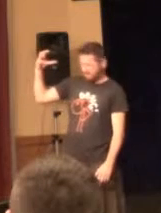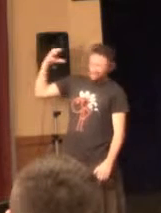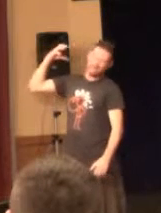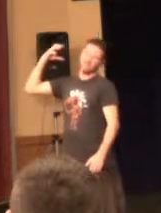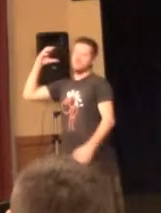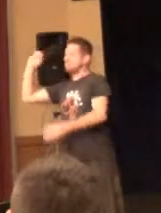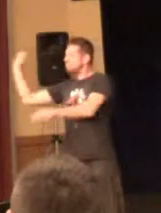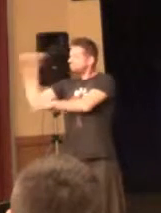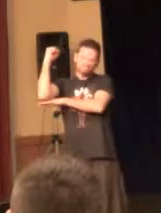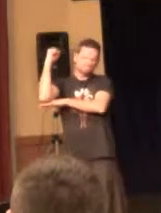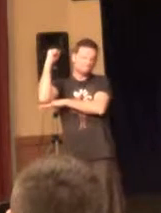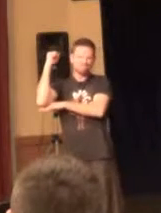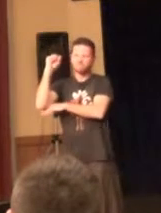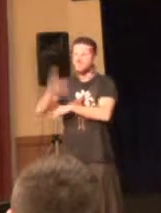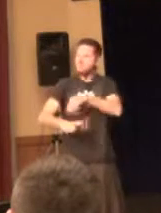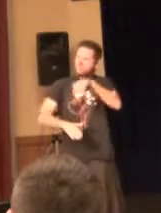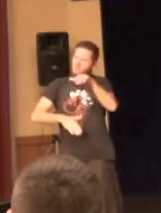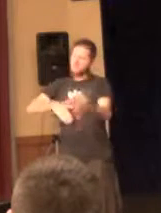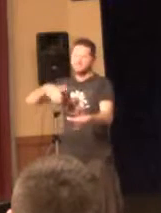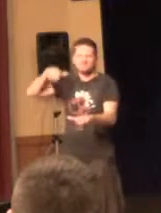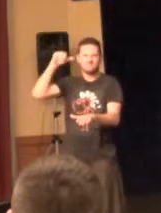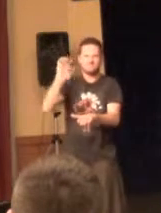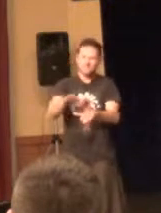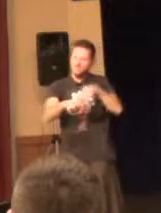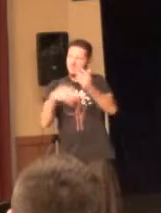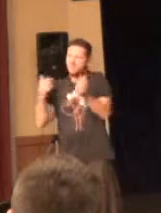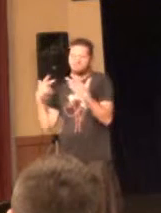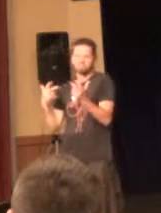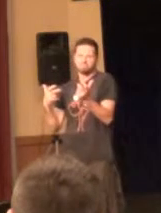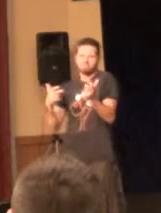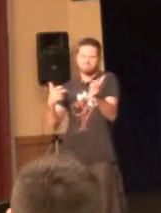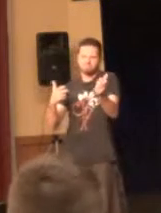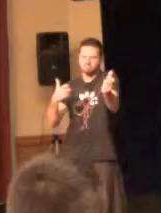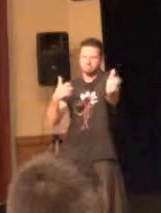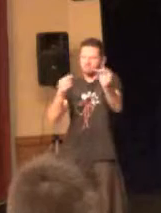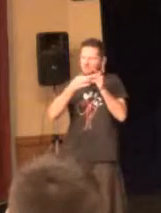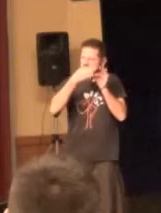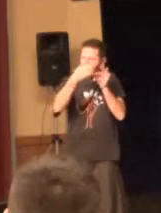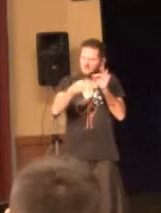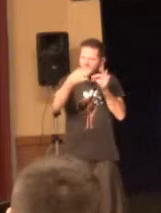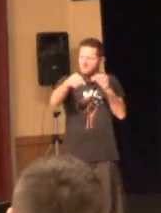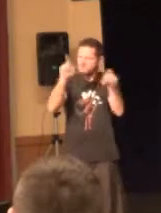sans détaler. J'ai jeté le fil comme on jette un filet.